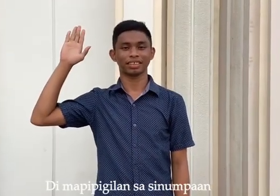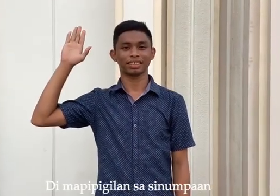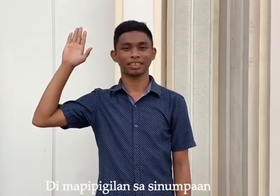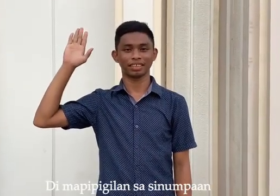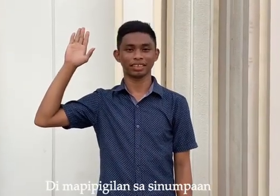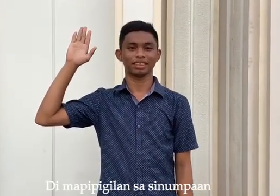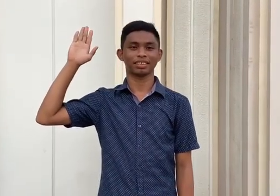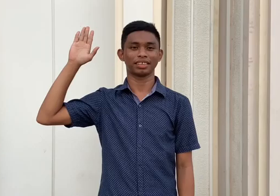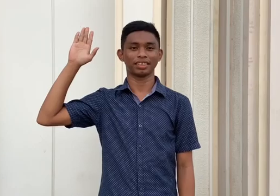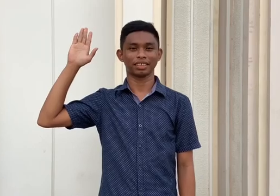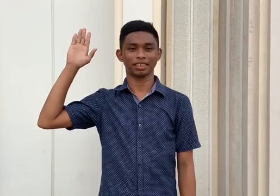sinumpaan.